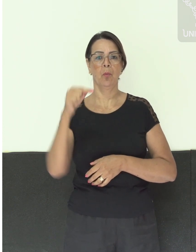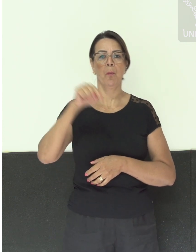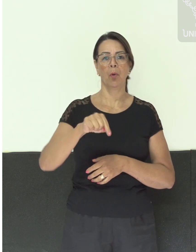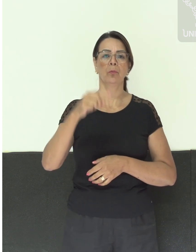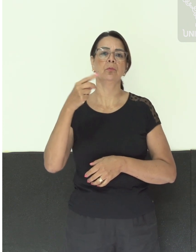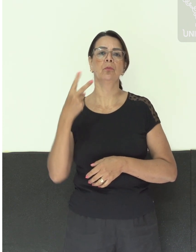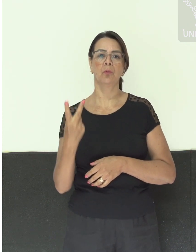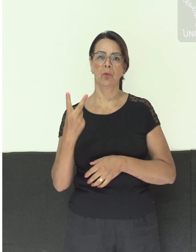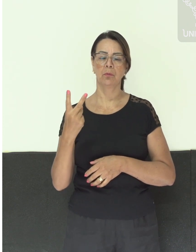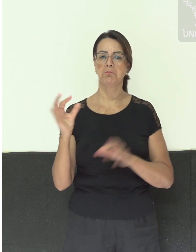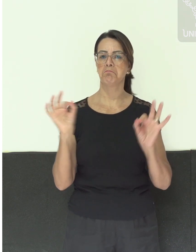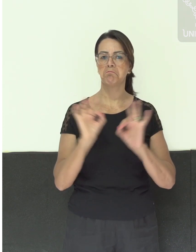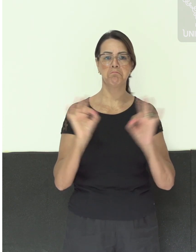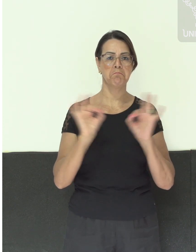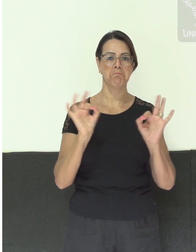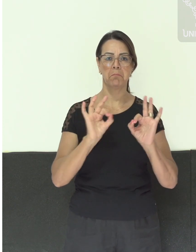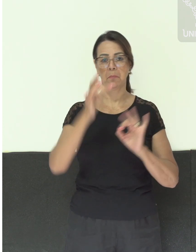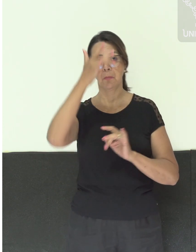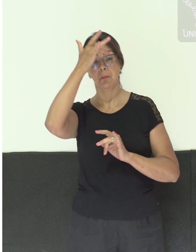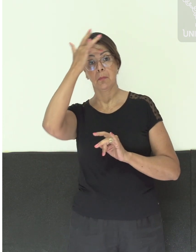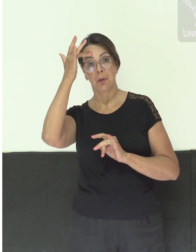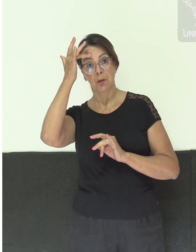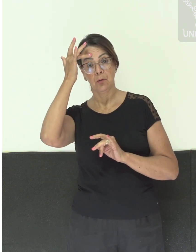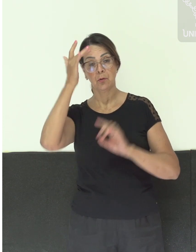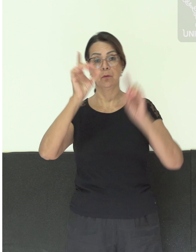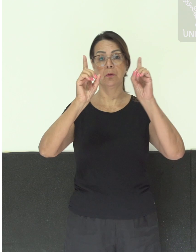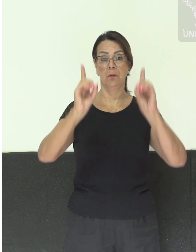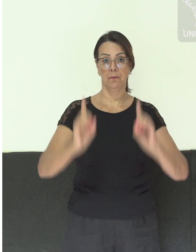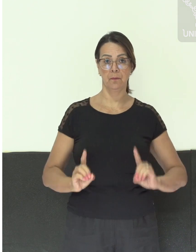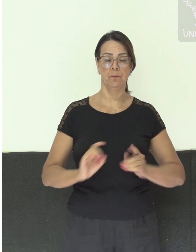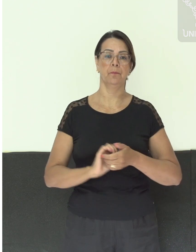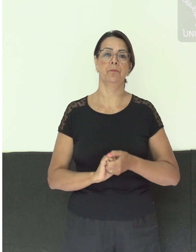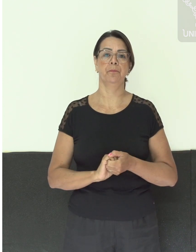6.3.2.1.2. Que não sejam pessoas com deficiência.